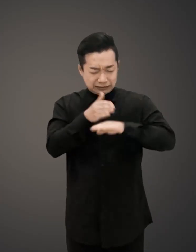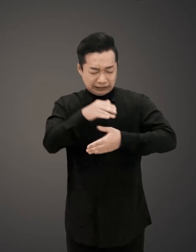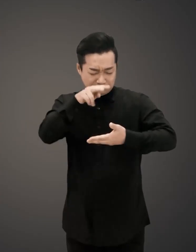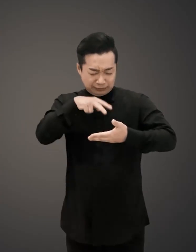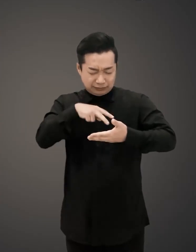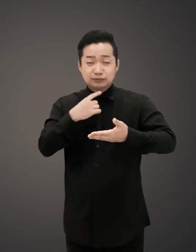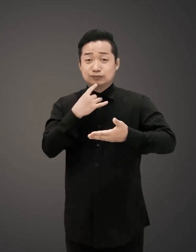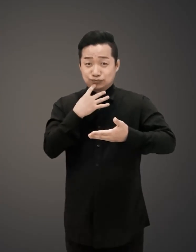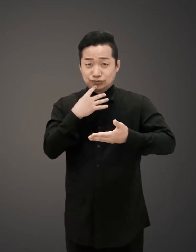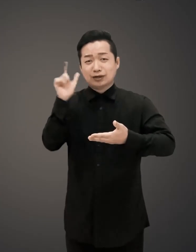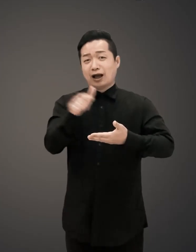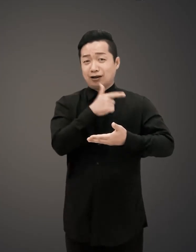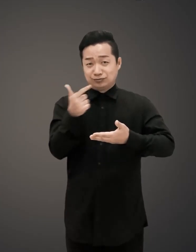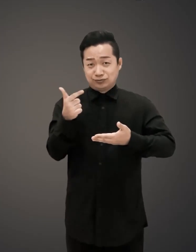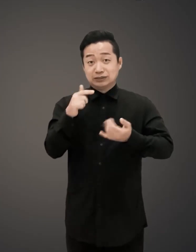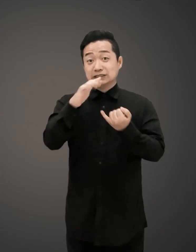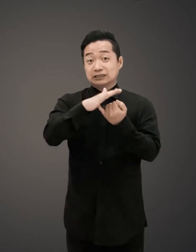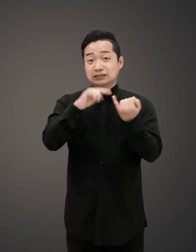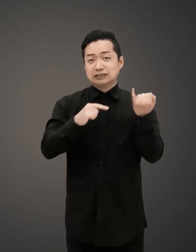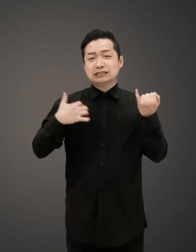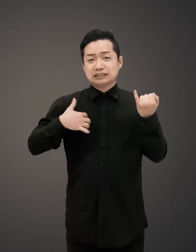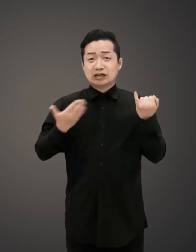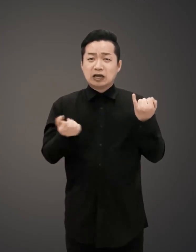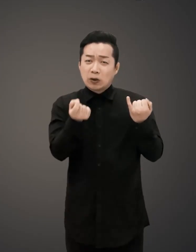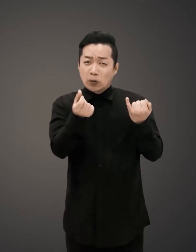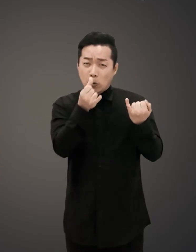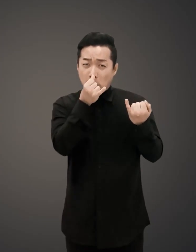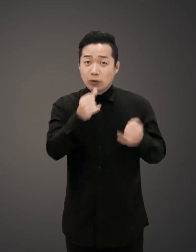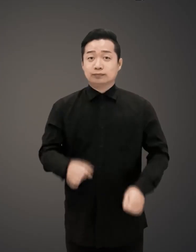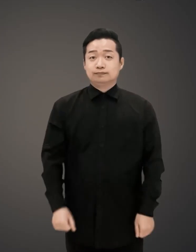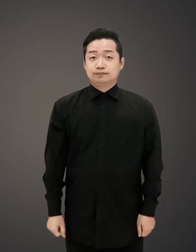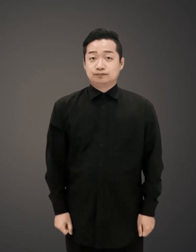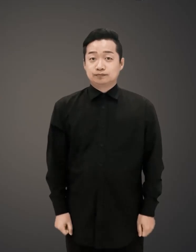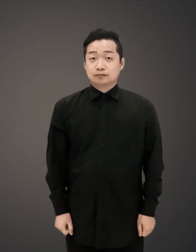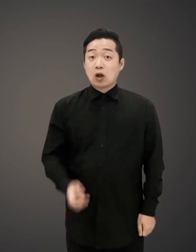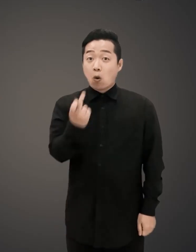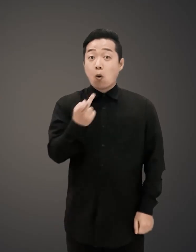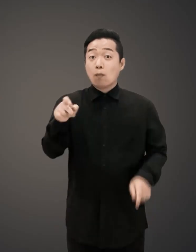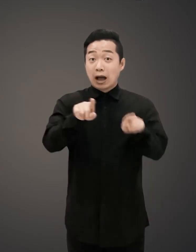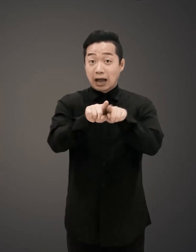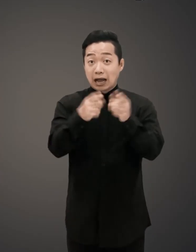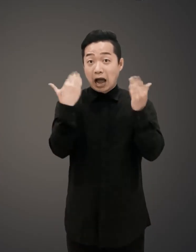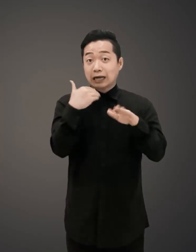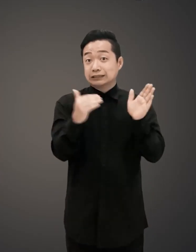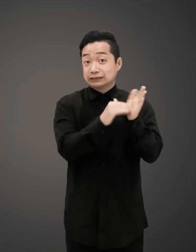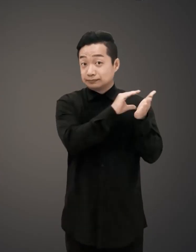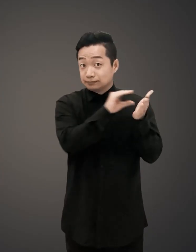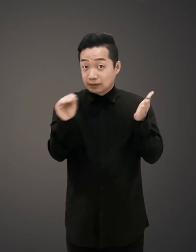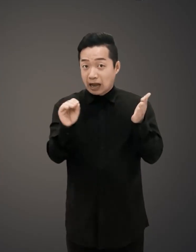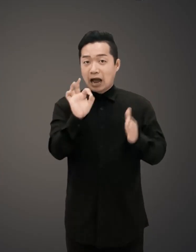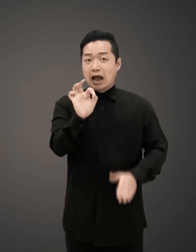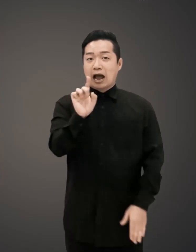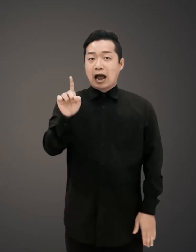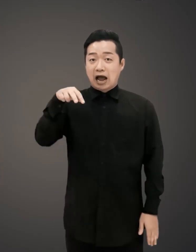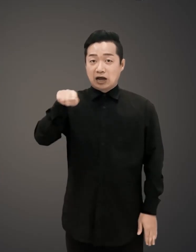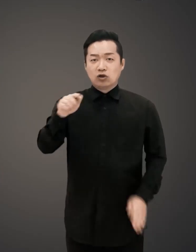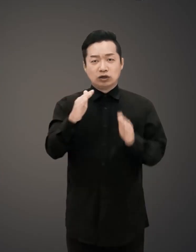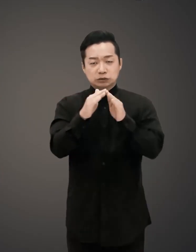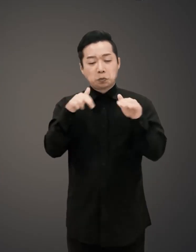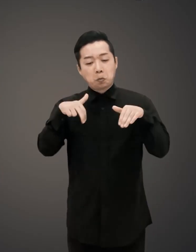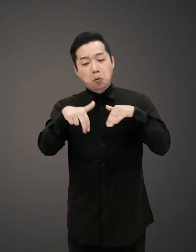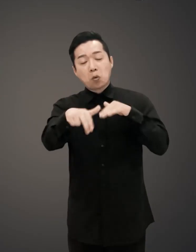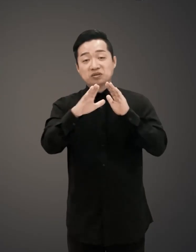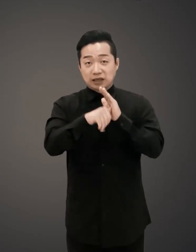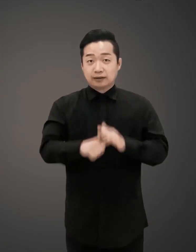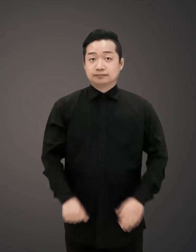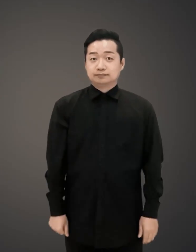게 전부인 하루였지만 스카웃에게 즐거운 일이 없지는 않았다. 바로 오빠와 함께 하교하는 길에 아서 레들리의 집 앞을